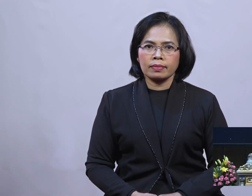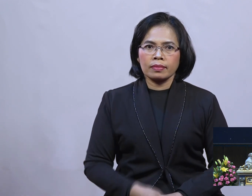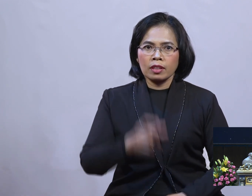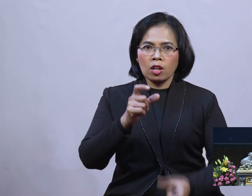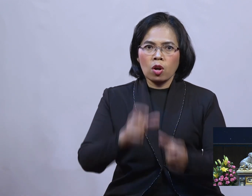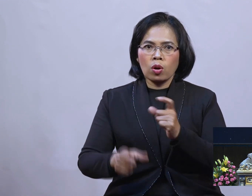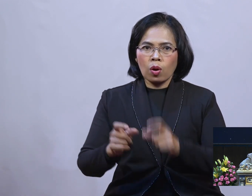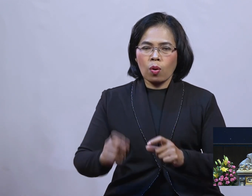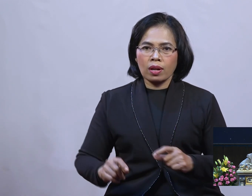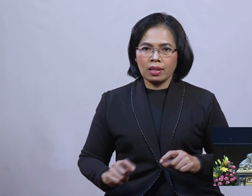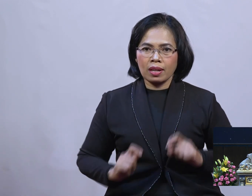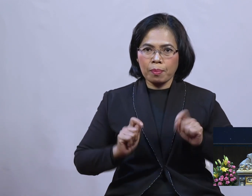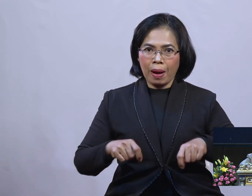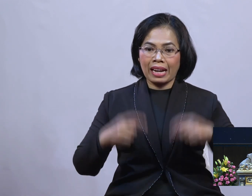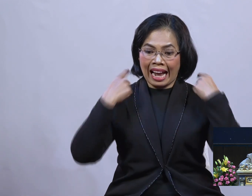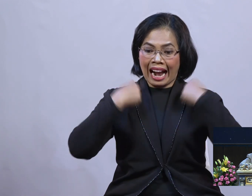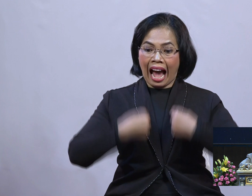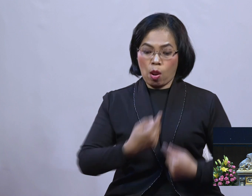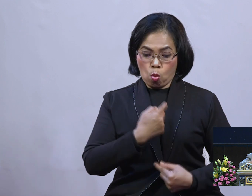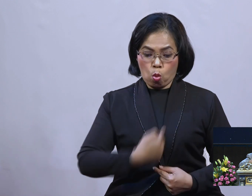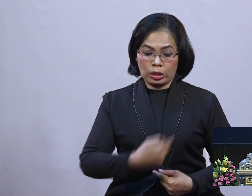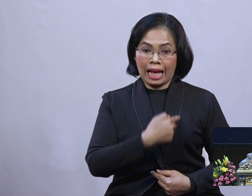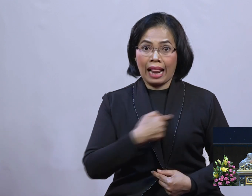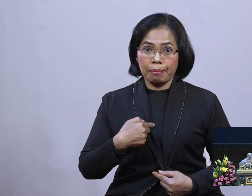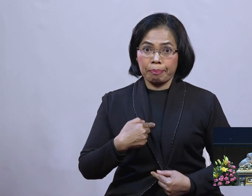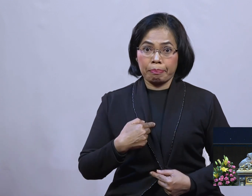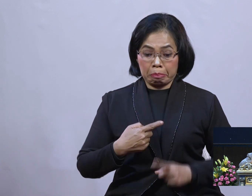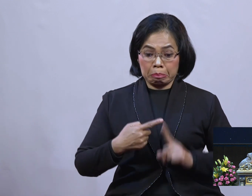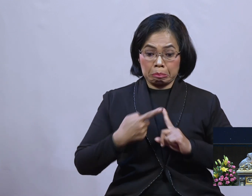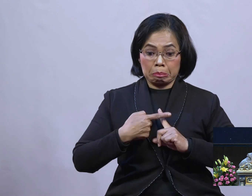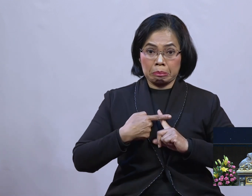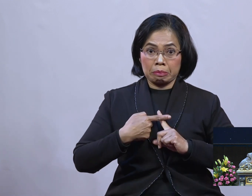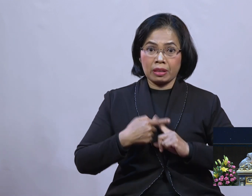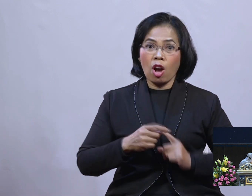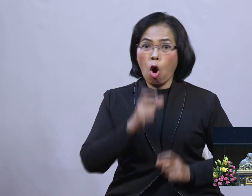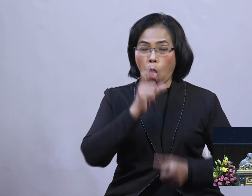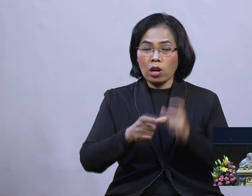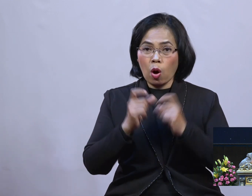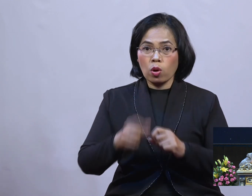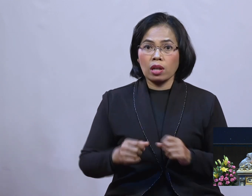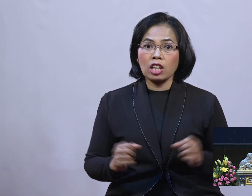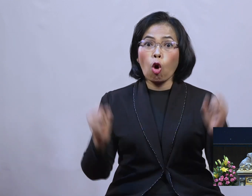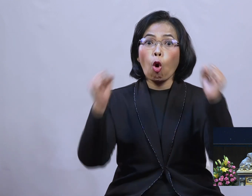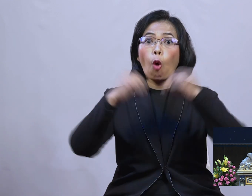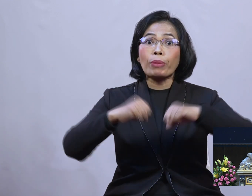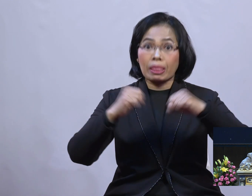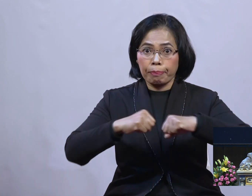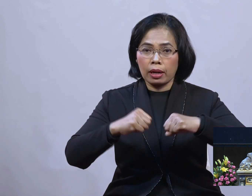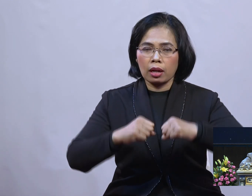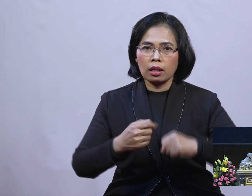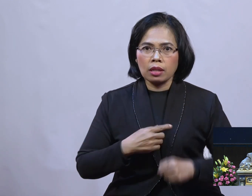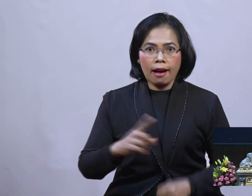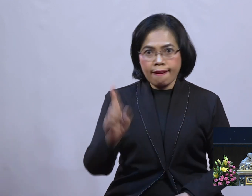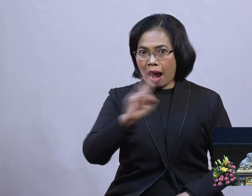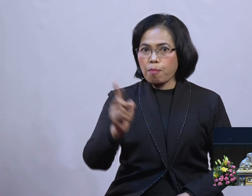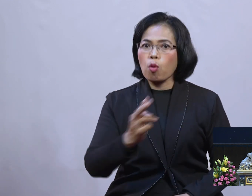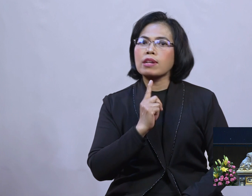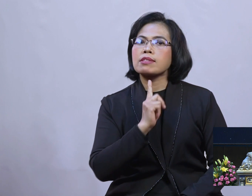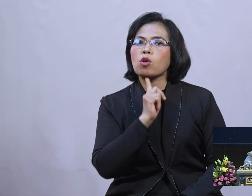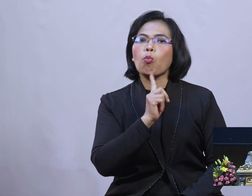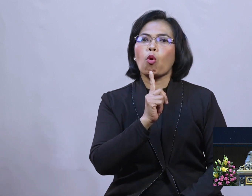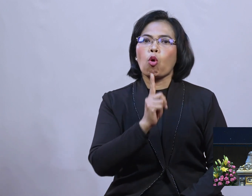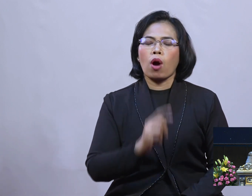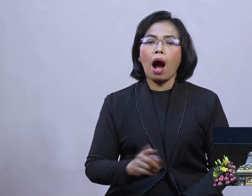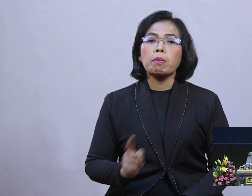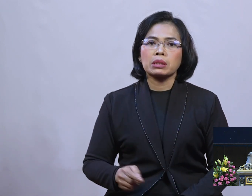orang yang memakai kalung salib Hai ada orang yang berkomitmen Saya tidak boleh sombong